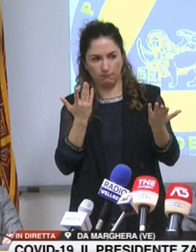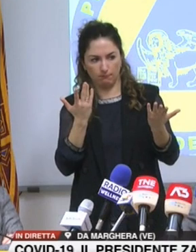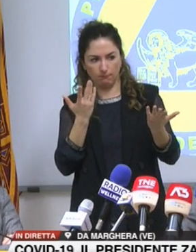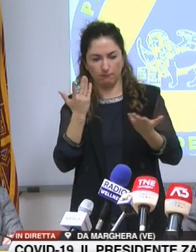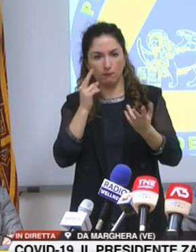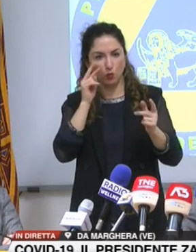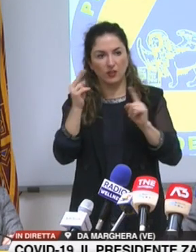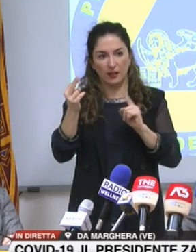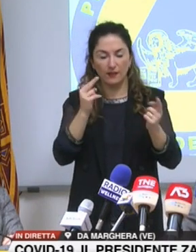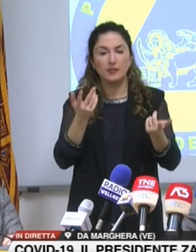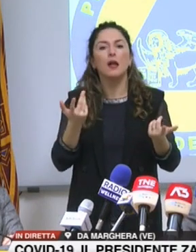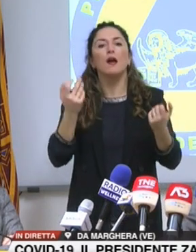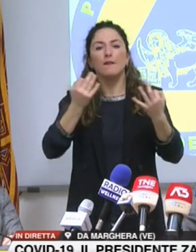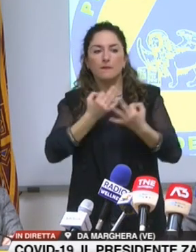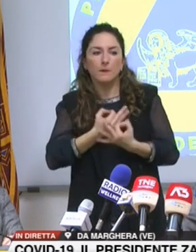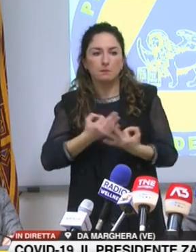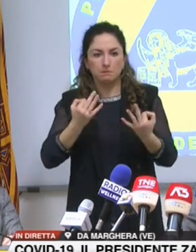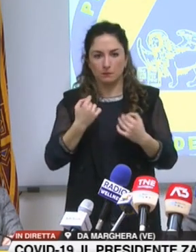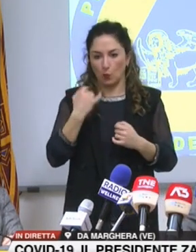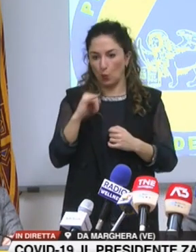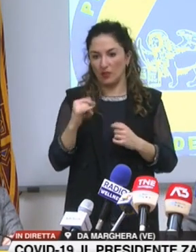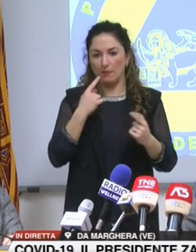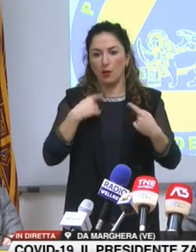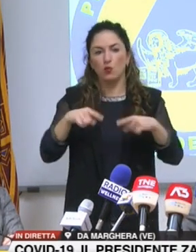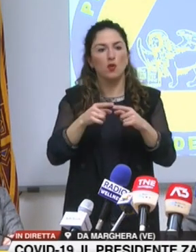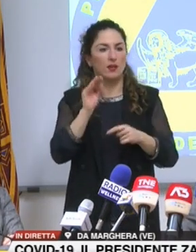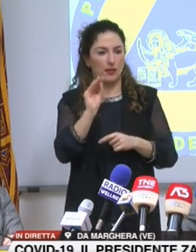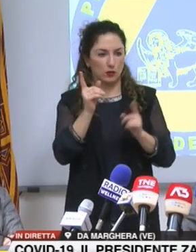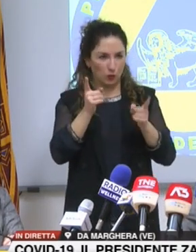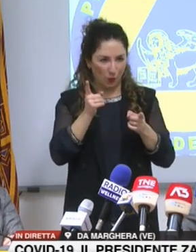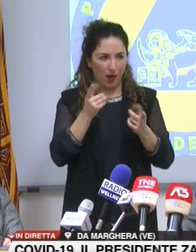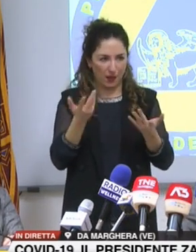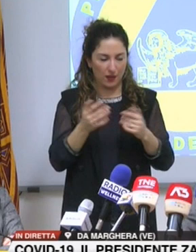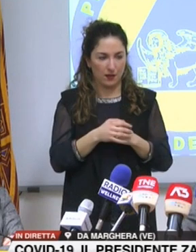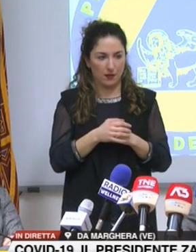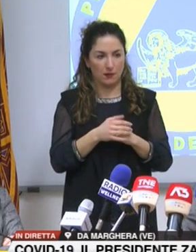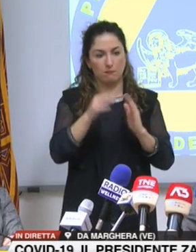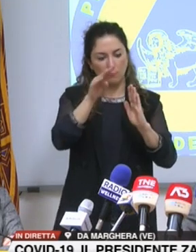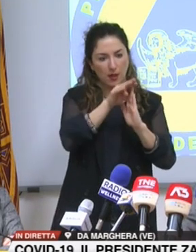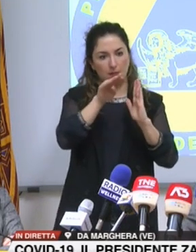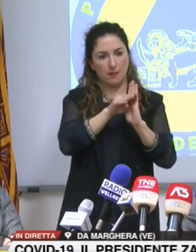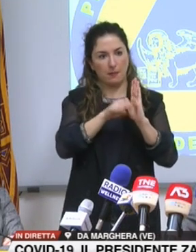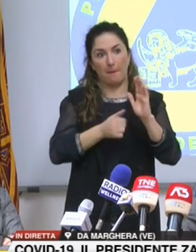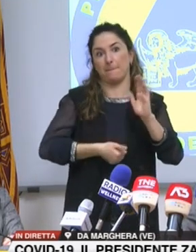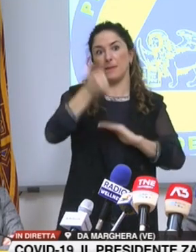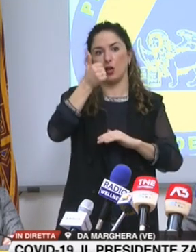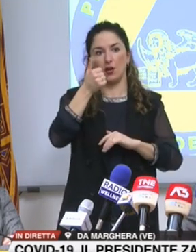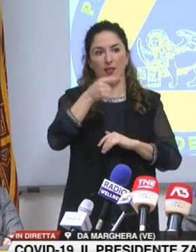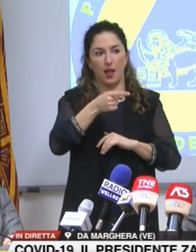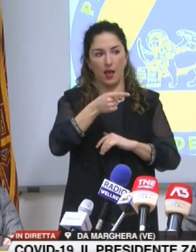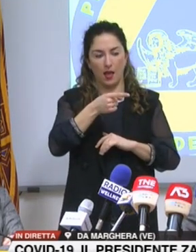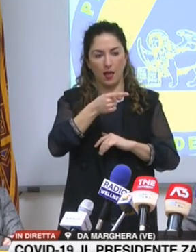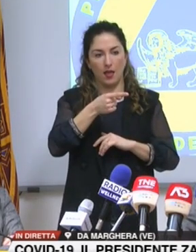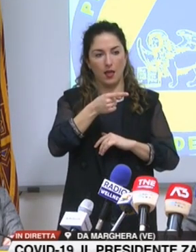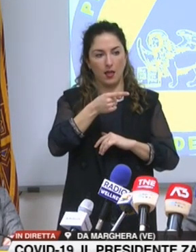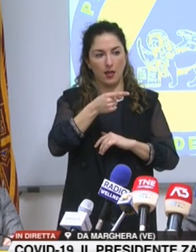io ho chiesto una cosa nell'ultima riunione, che i target fissati e le modalità, le priorità siano